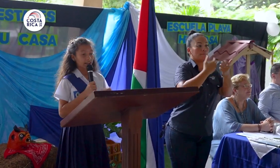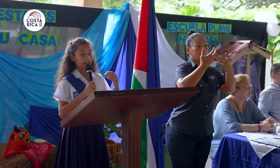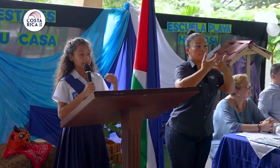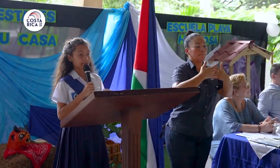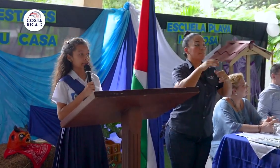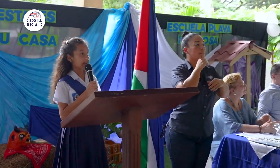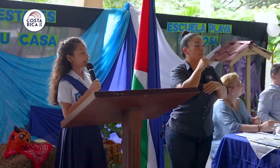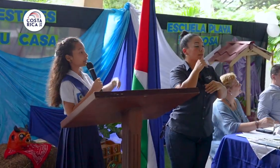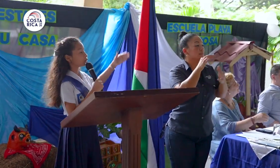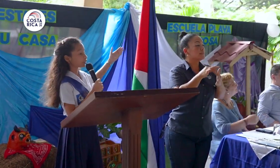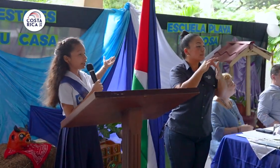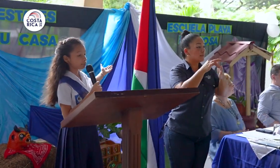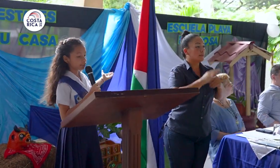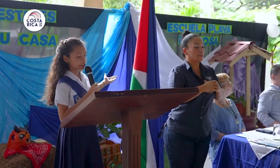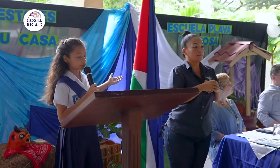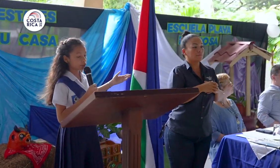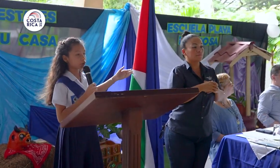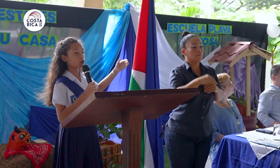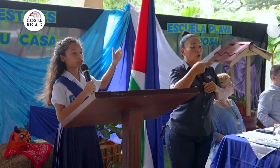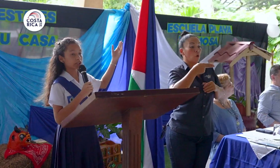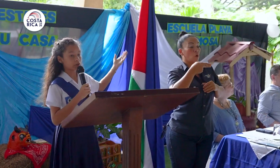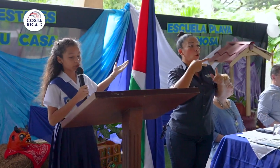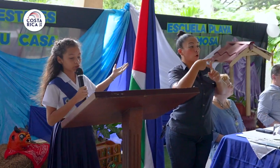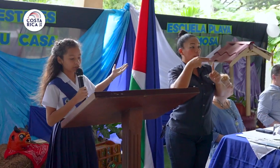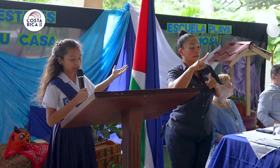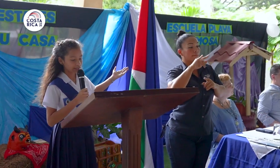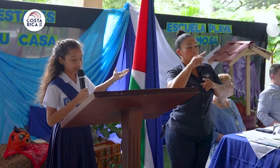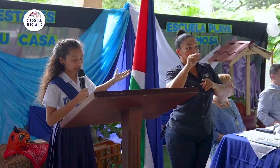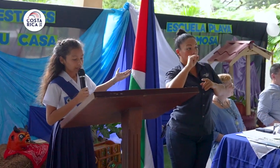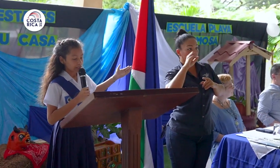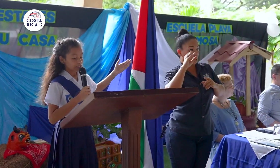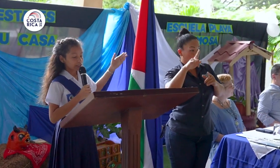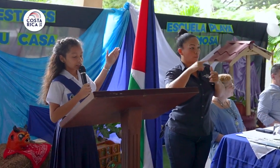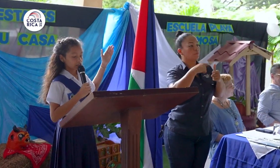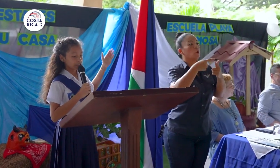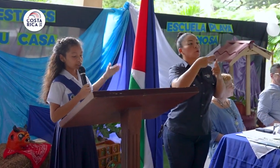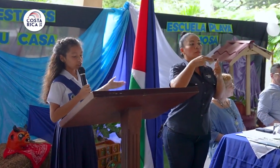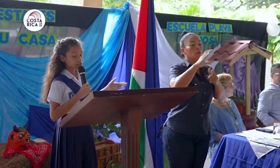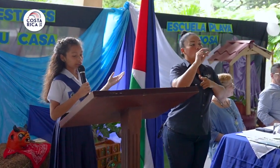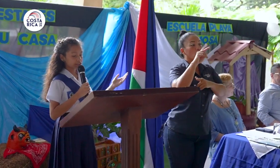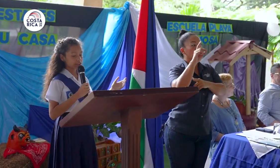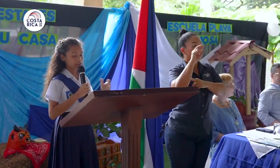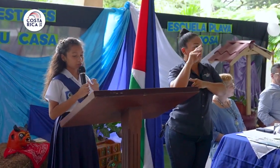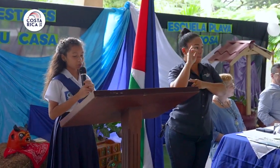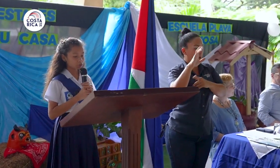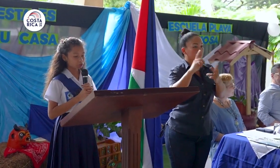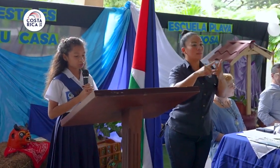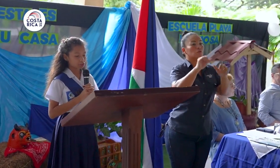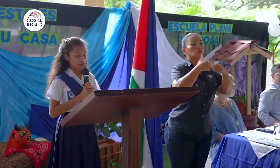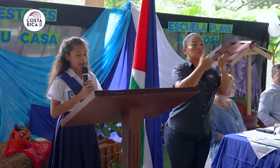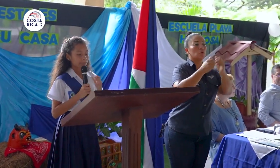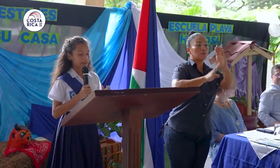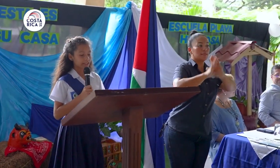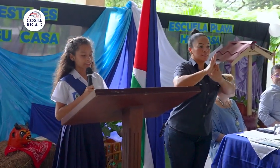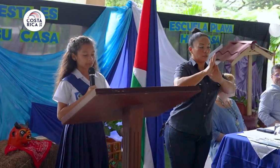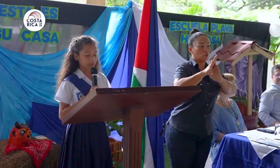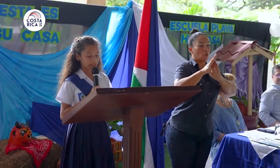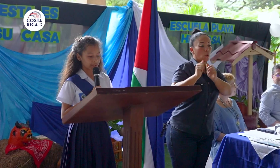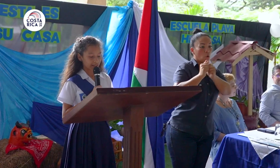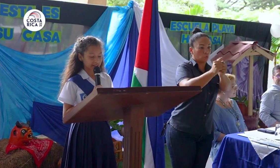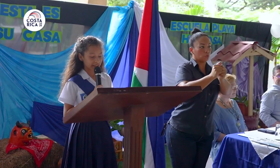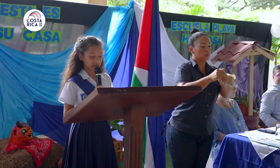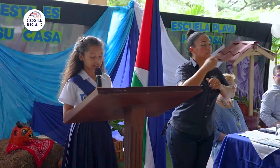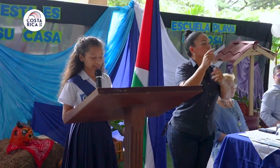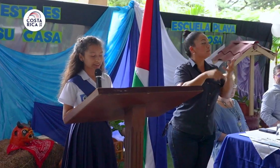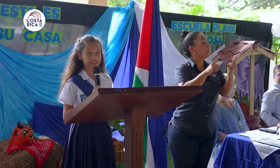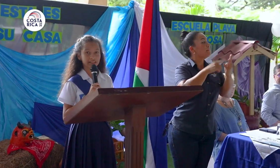privadas, en especial de Hotel Villasol, Hotel Condovac, y asociación Creciendo Juntos, a padres de